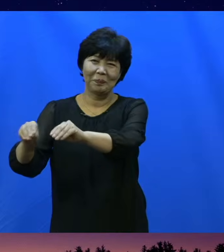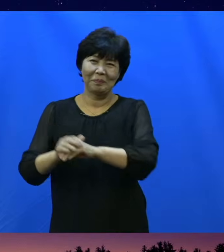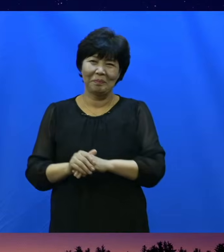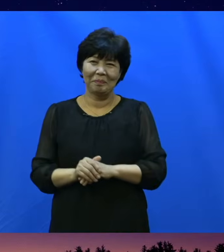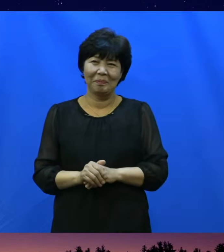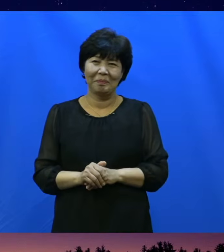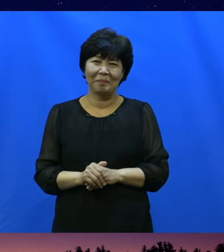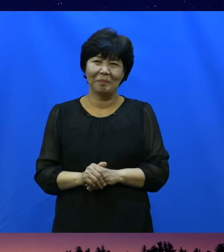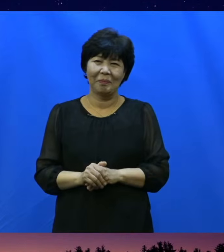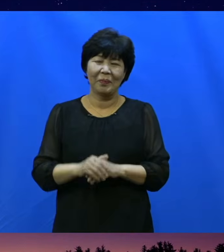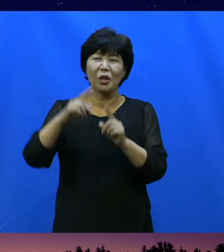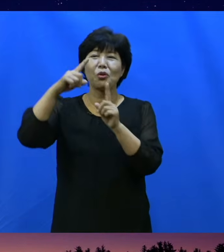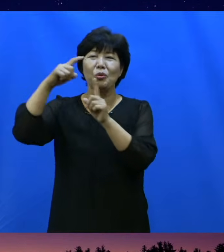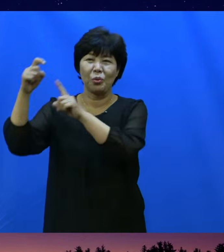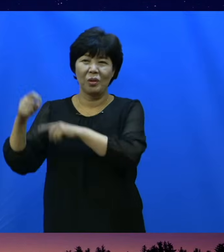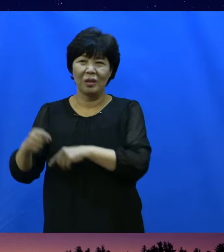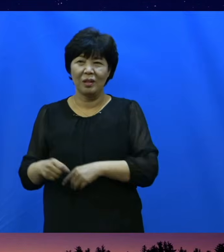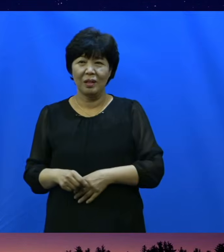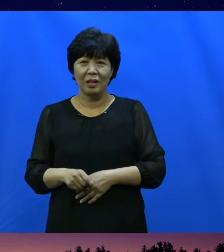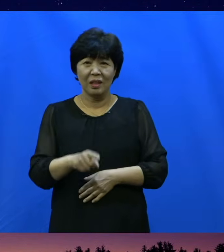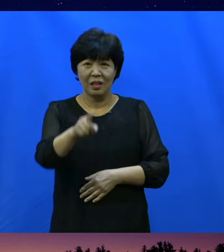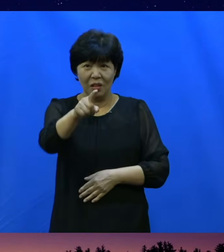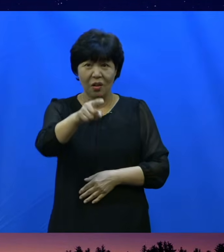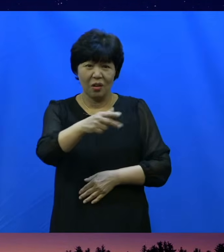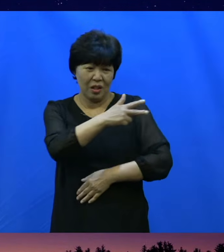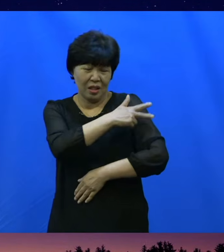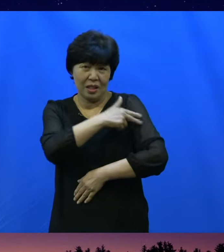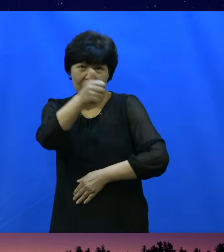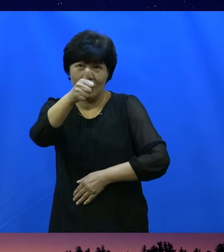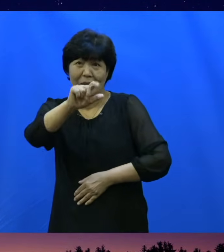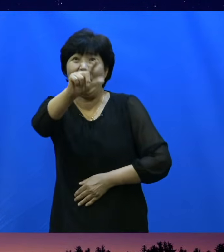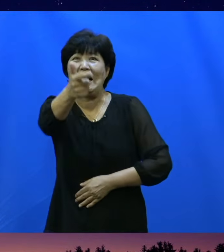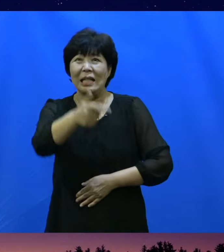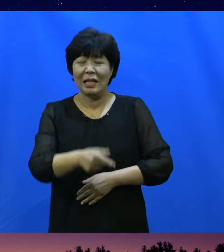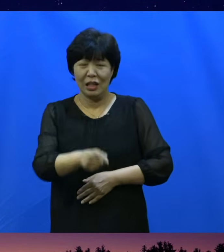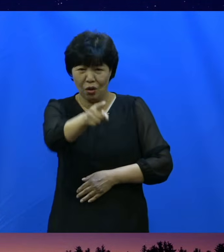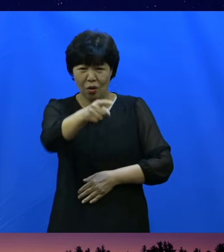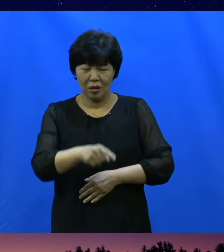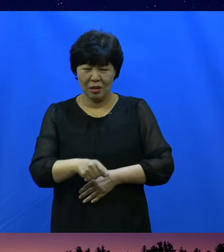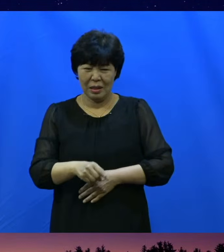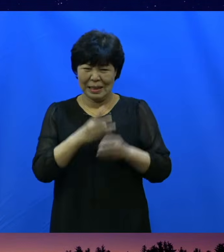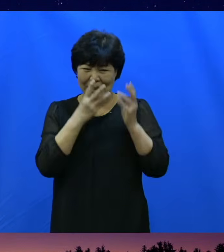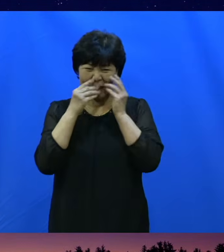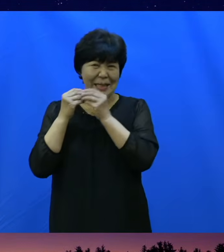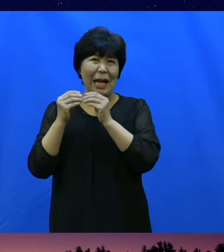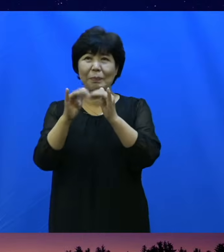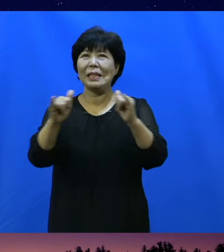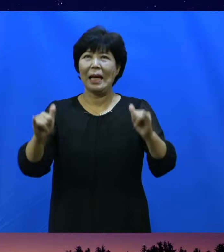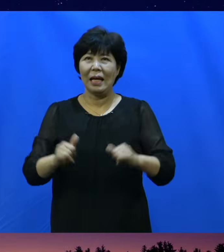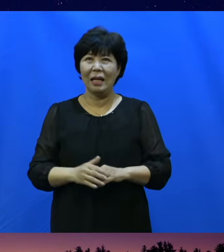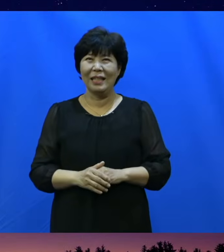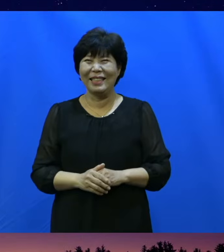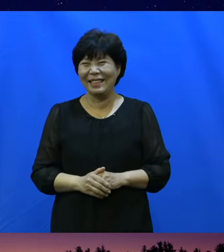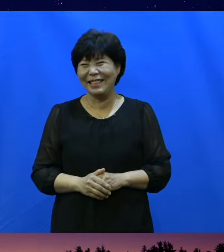네? 넌 집사도 아니야. 잡사야.